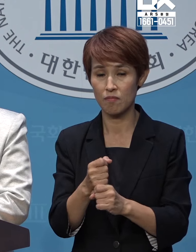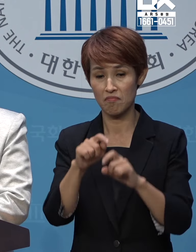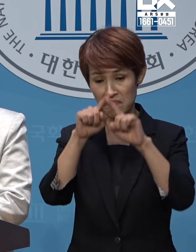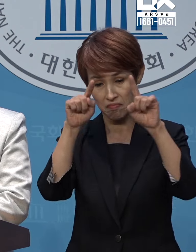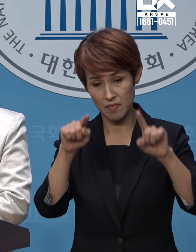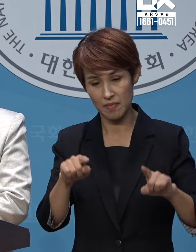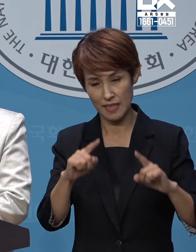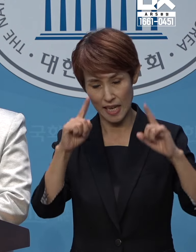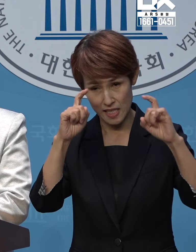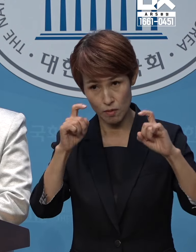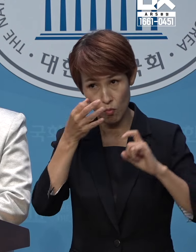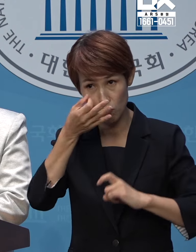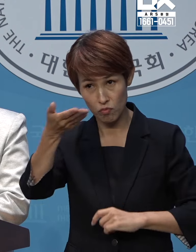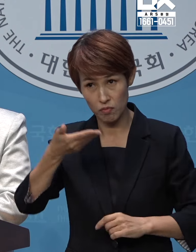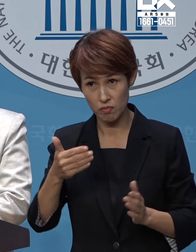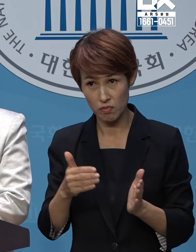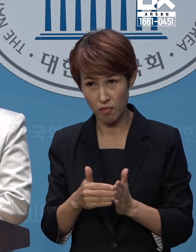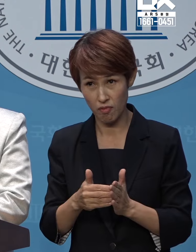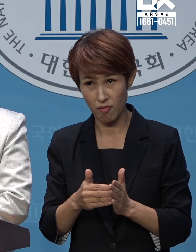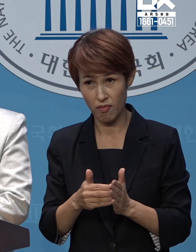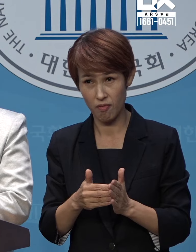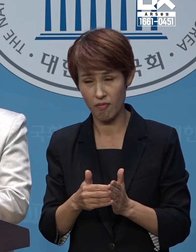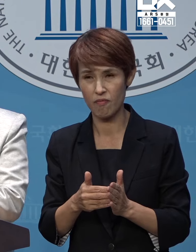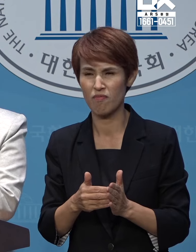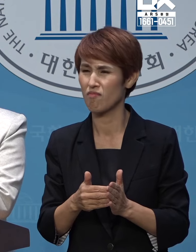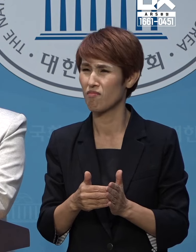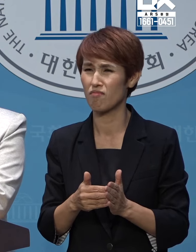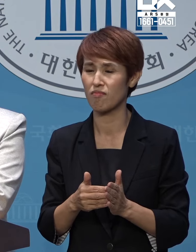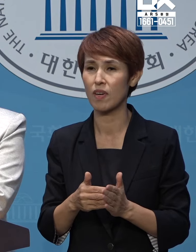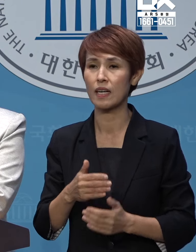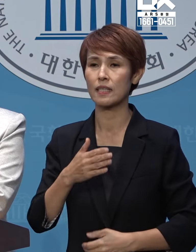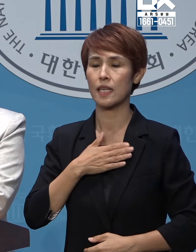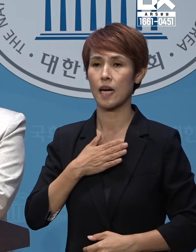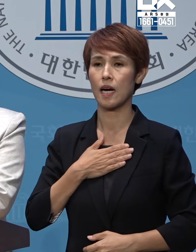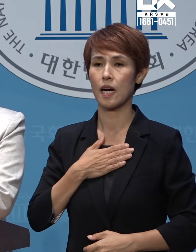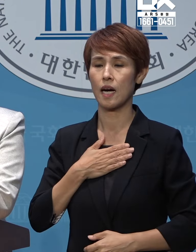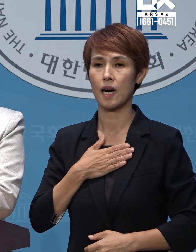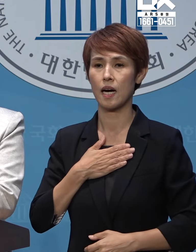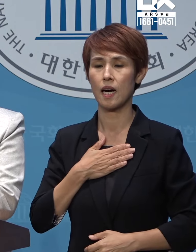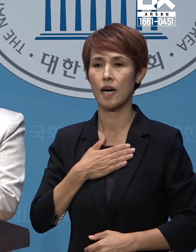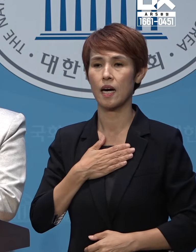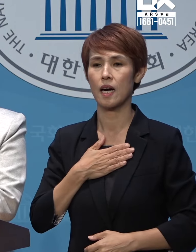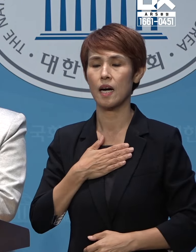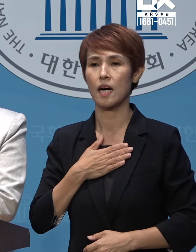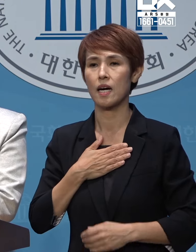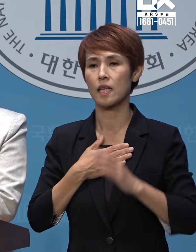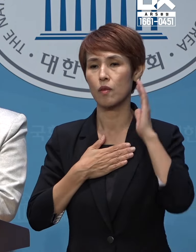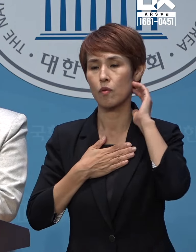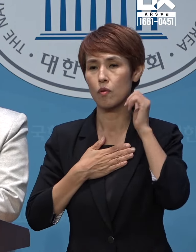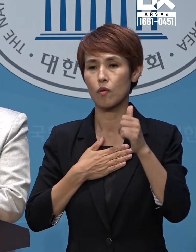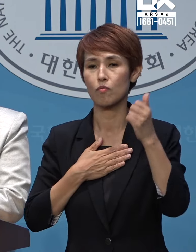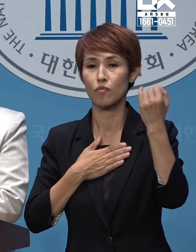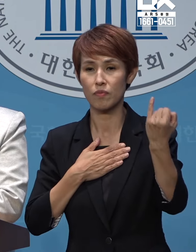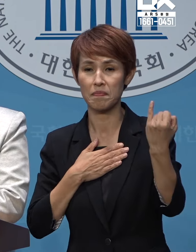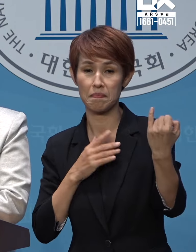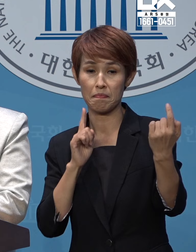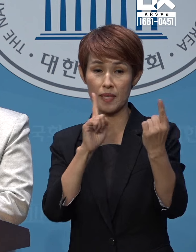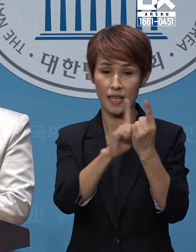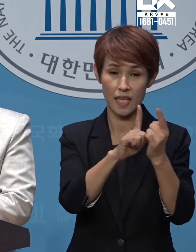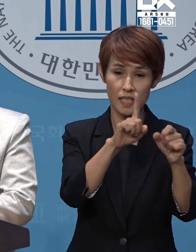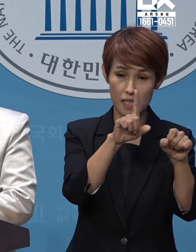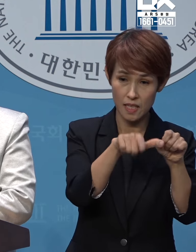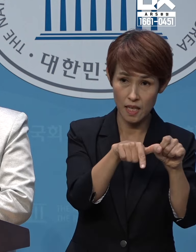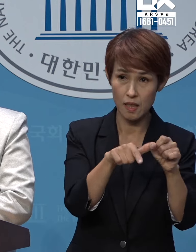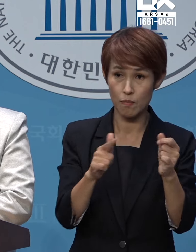제시했는데 그것은 전혀 제가 도착한 시간 제가 적한 시간과 비교해 볼